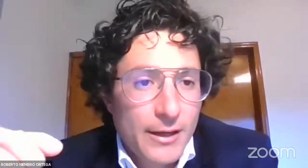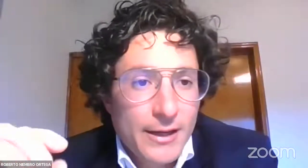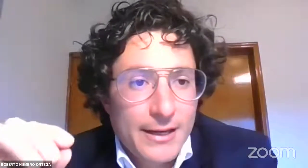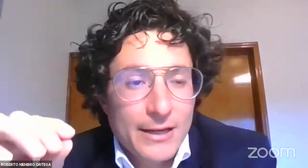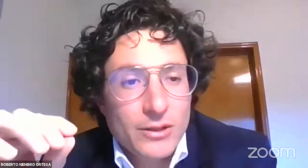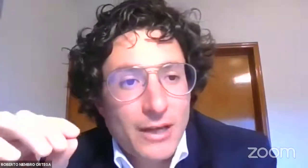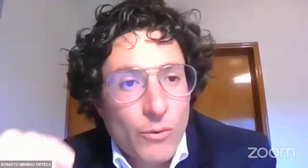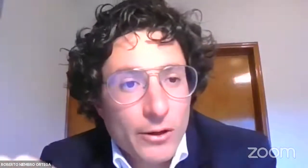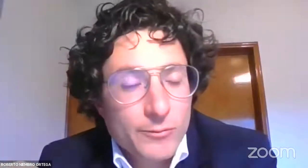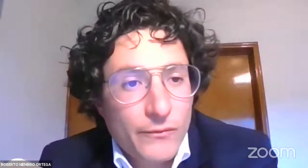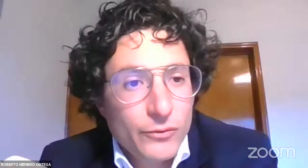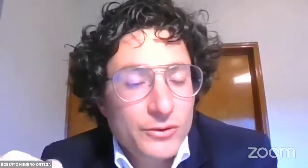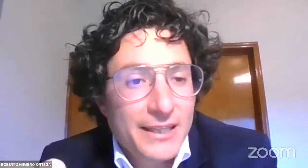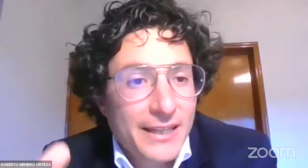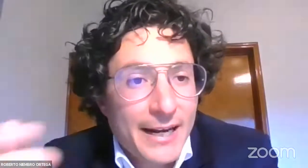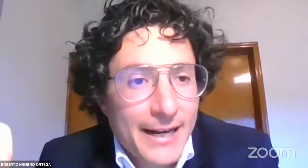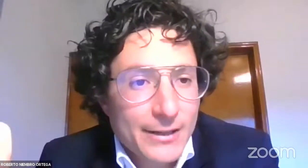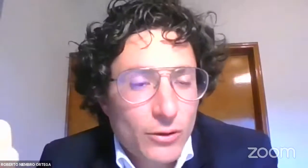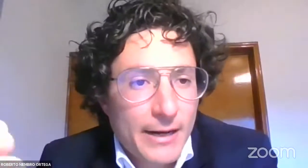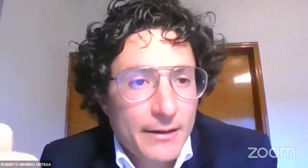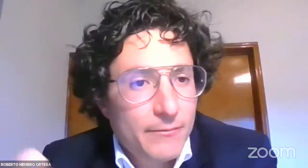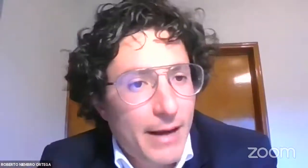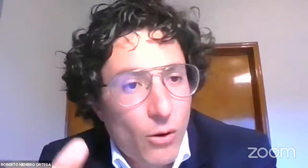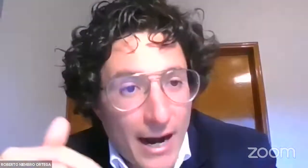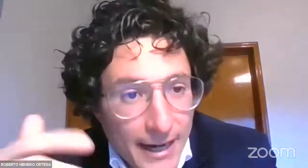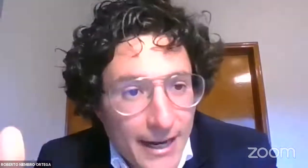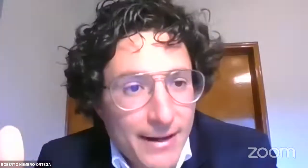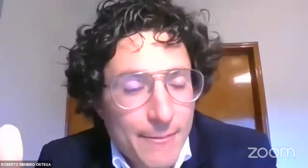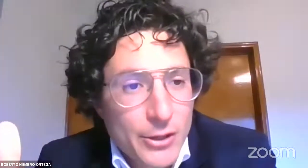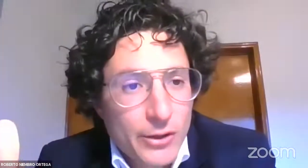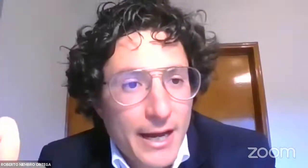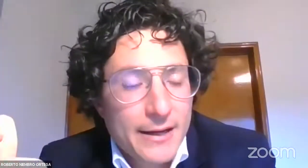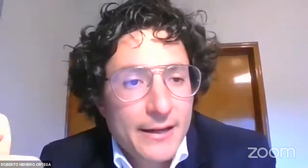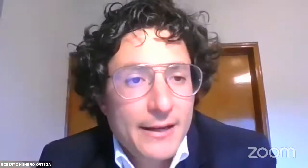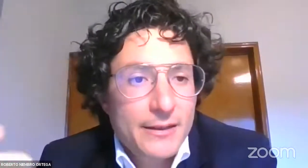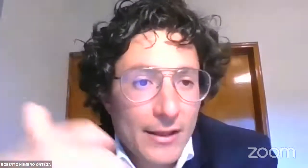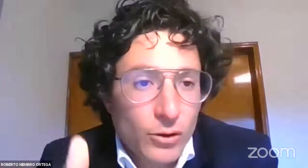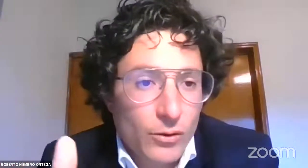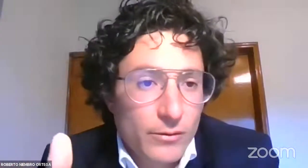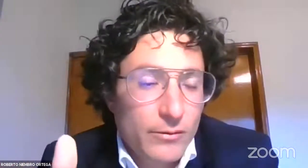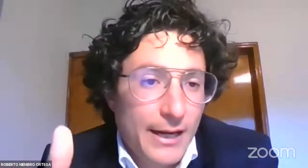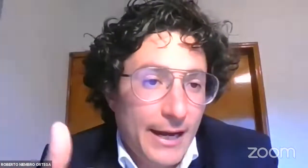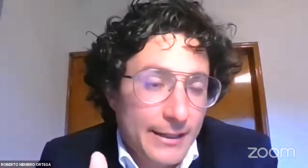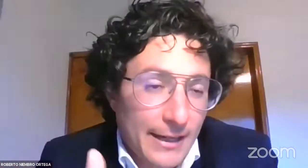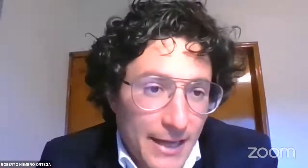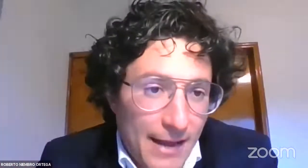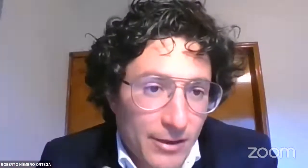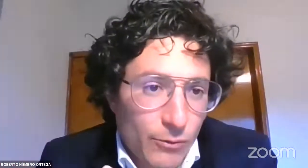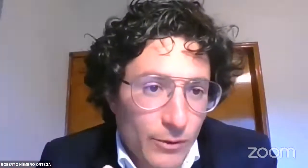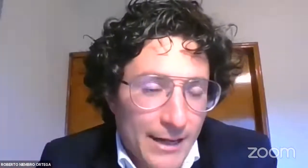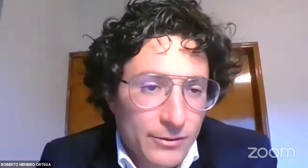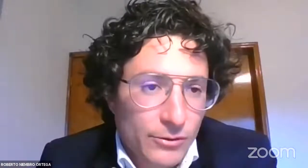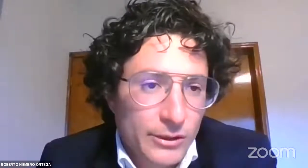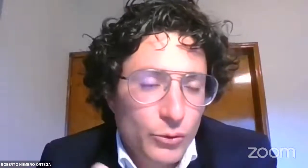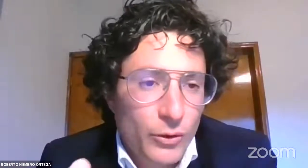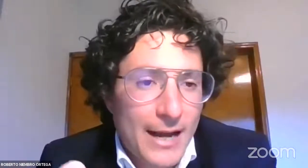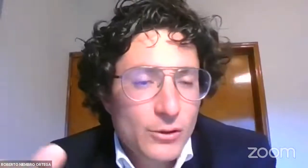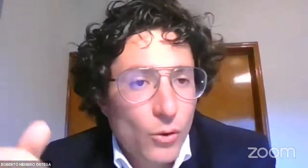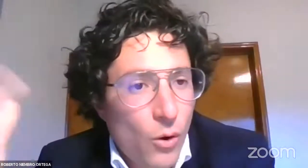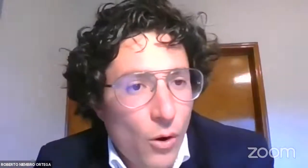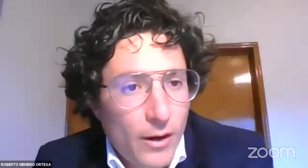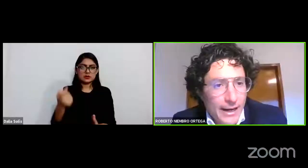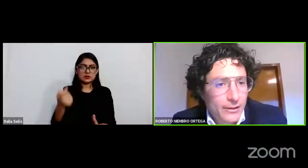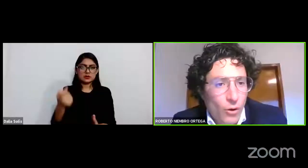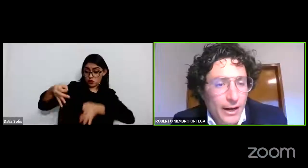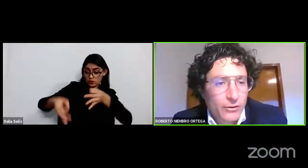profundos. Y esos desacuerdos profundos se tienen que resolver bajo la regla de la mayoría, tanto ya sea en tribunales